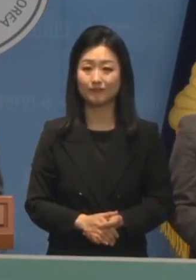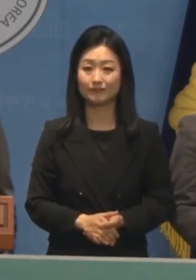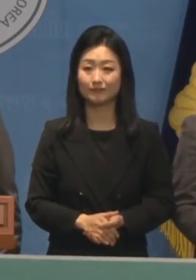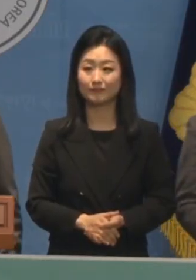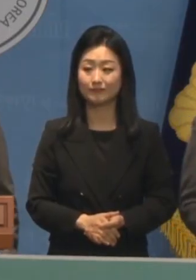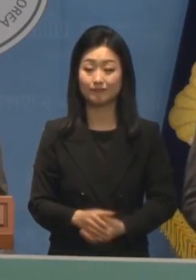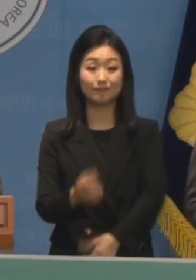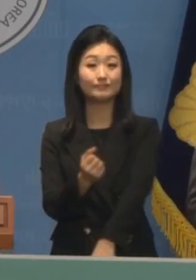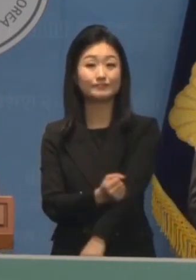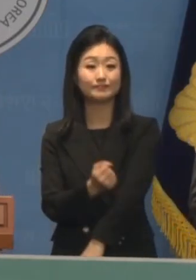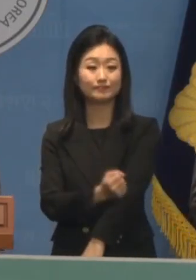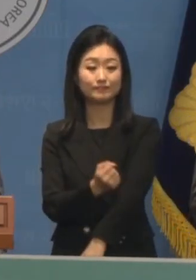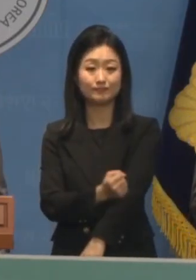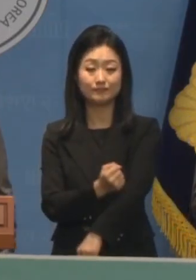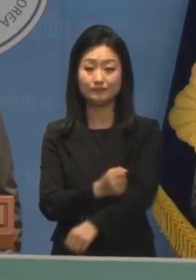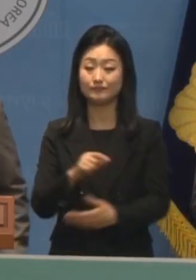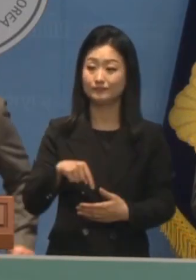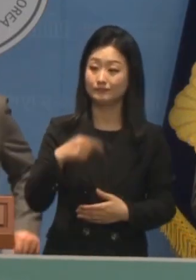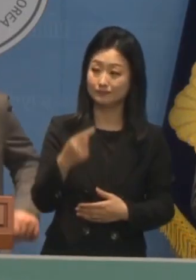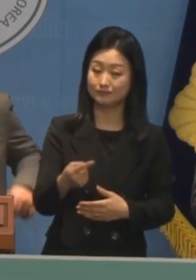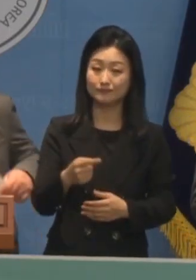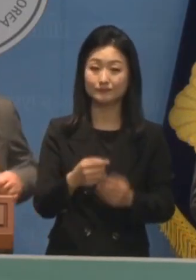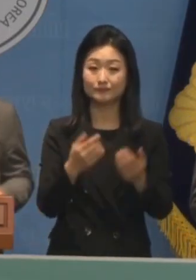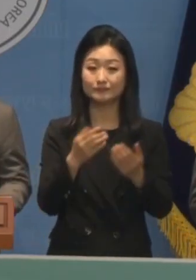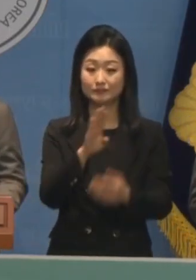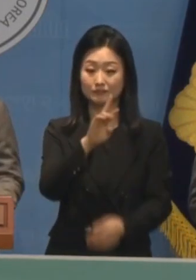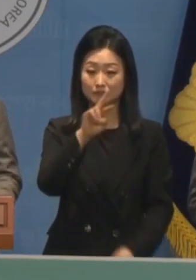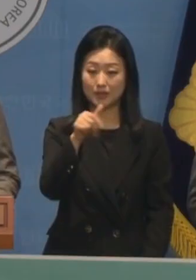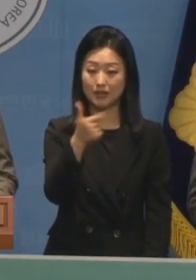예, 수고하셨습니다. 다음은 박남수